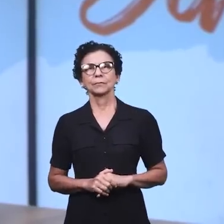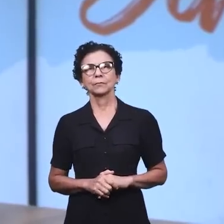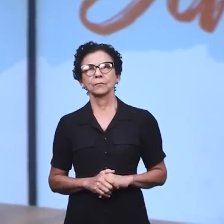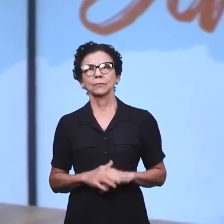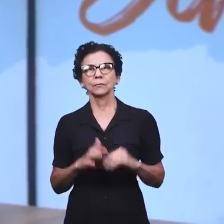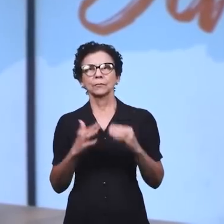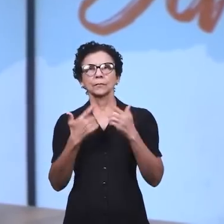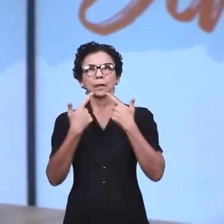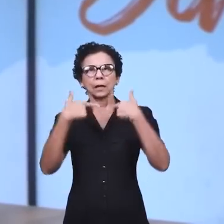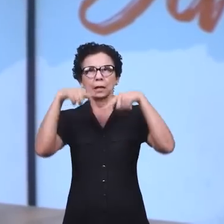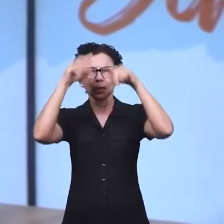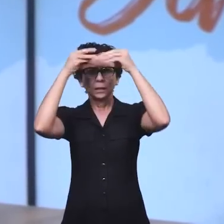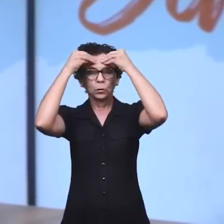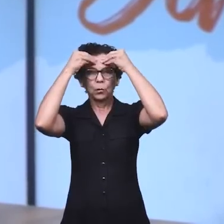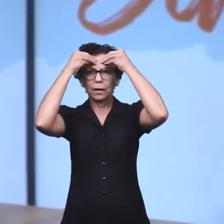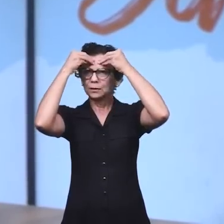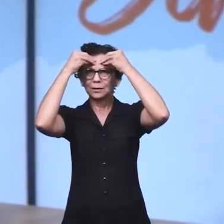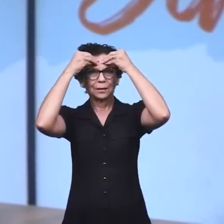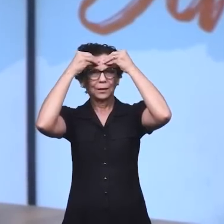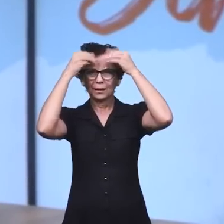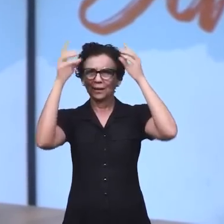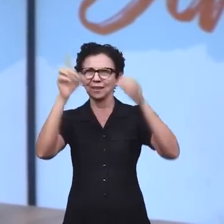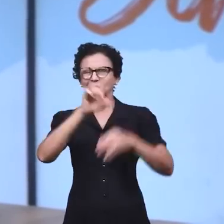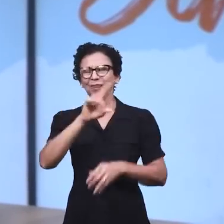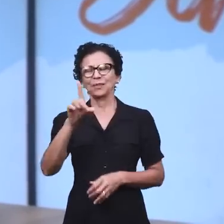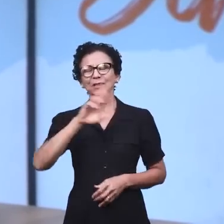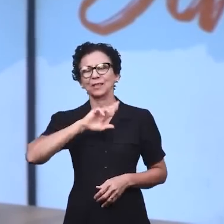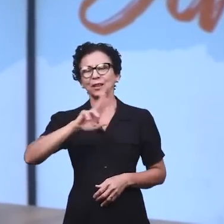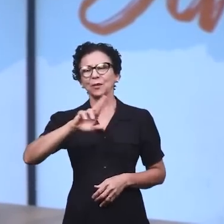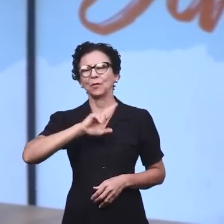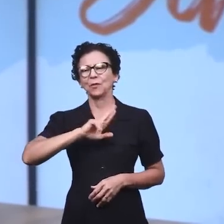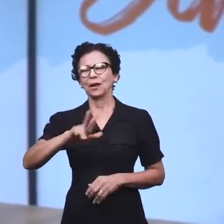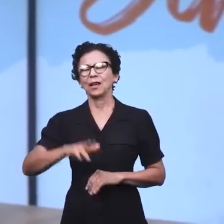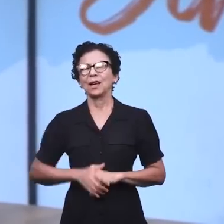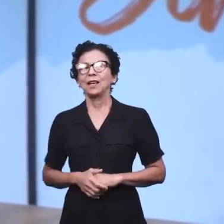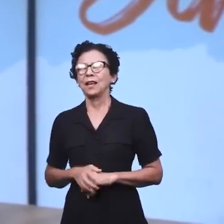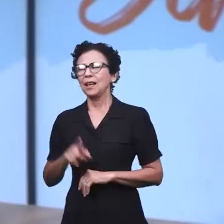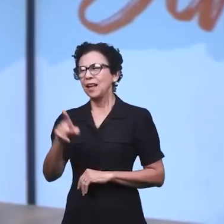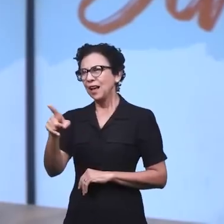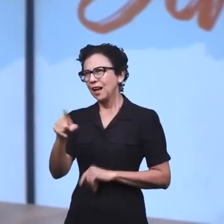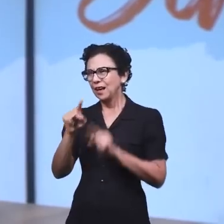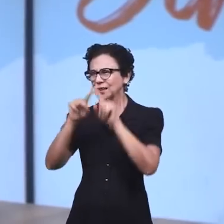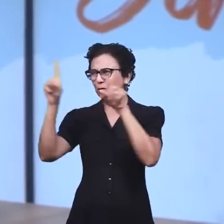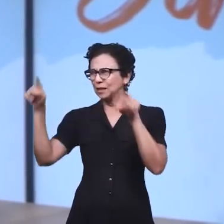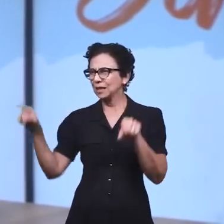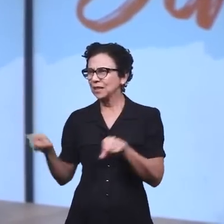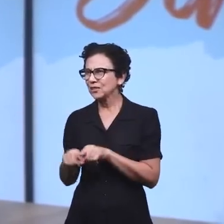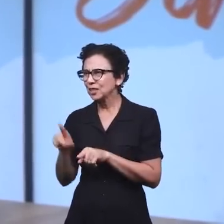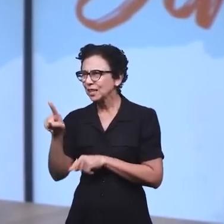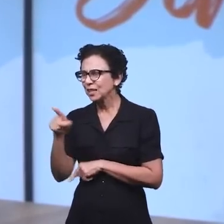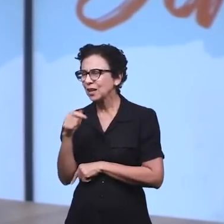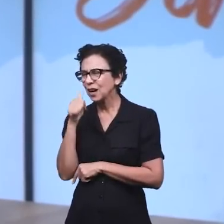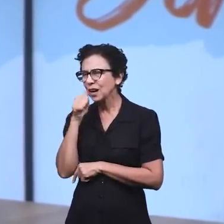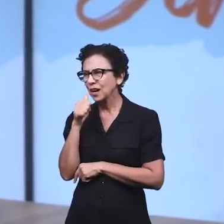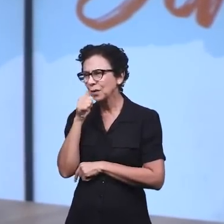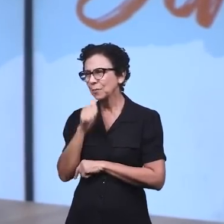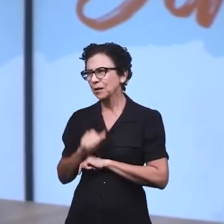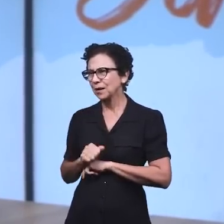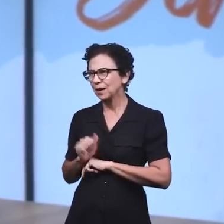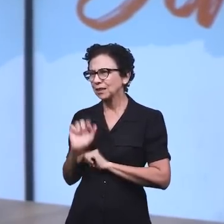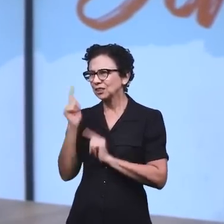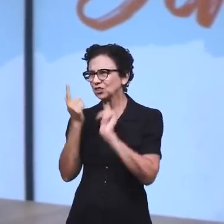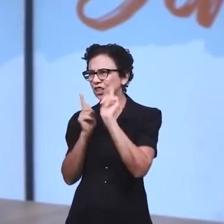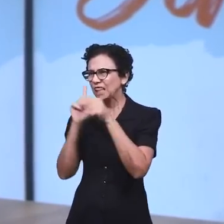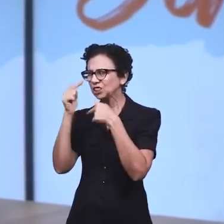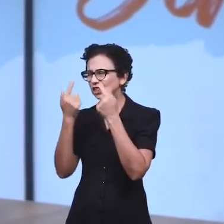linguagem, é uma língua, né? E às vezes as pessoas têm, aquela irmã tá ali no cantinho, tá fazendo gestinho, tá na linguagem